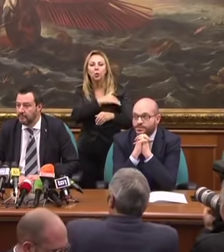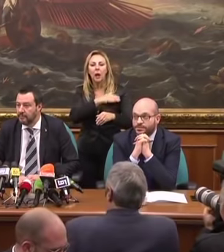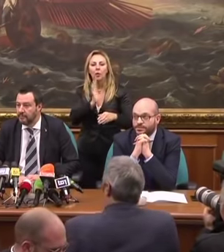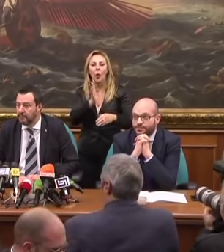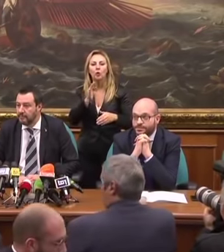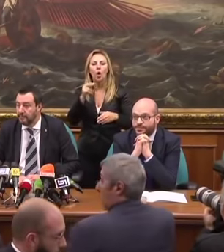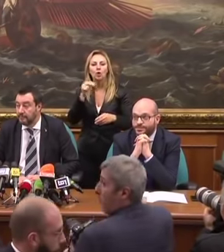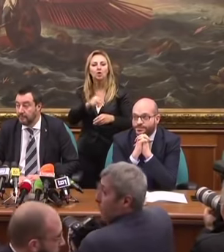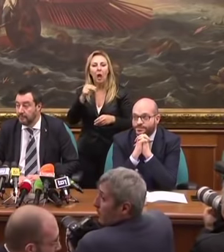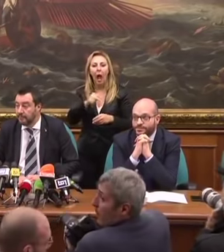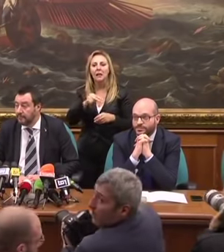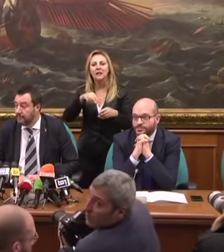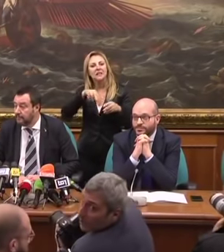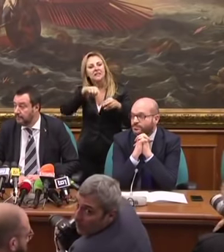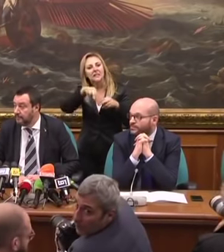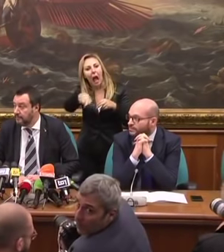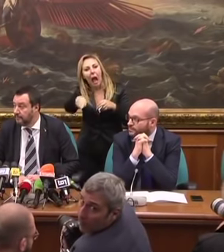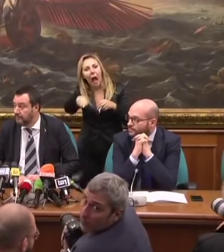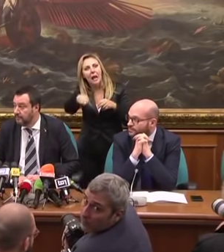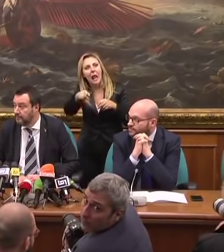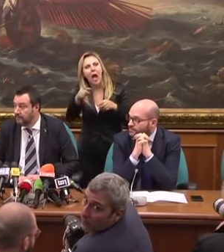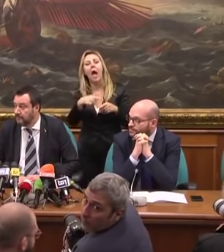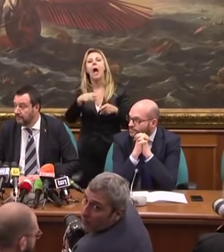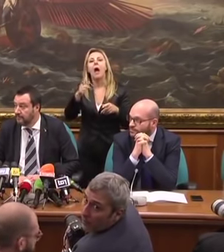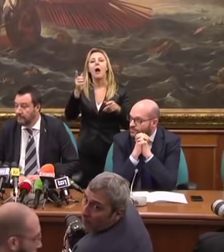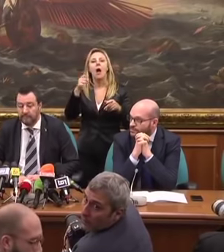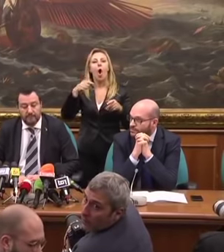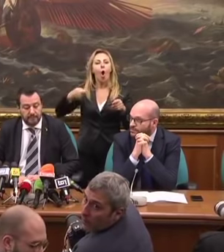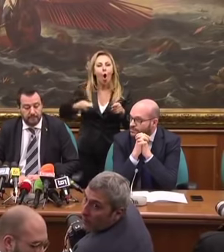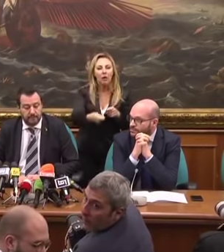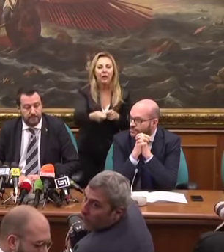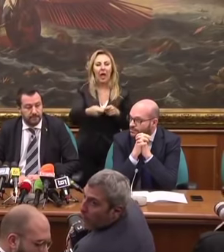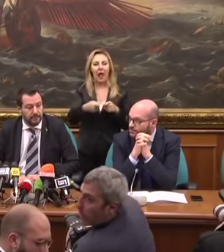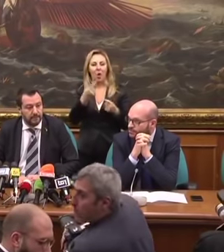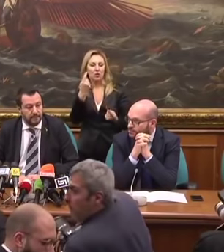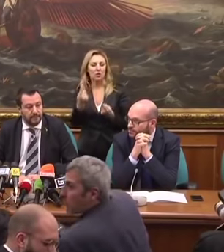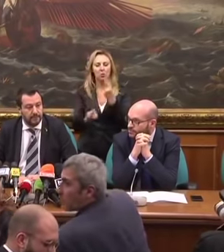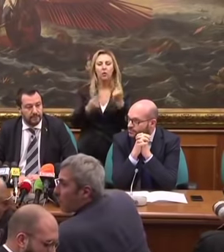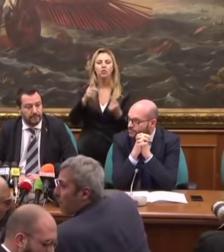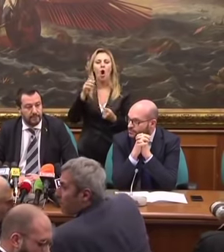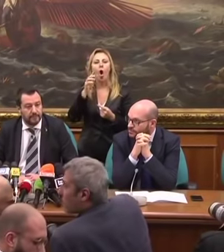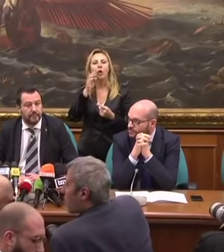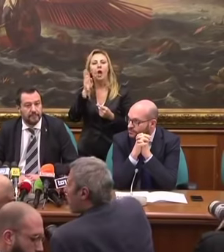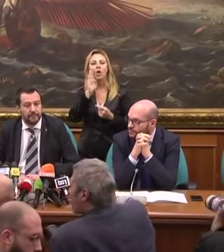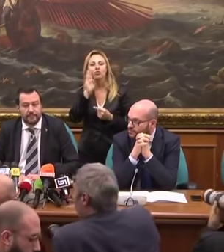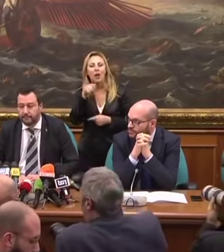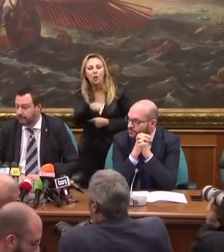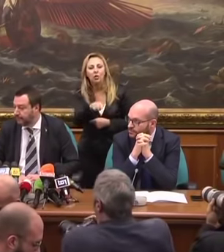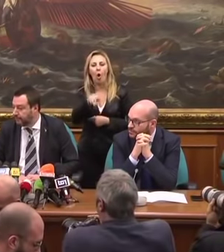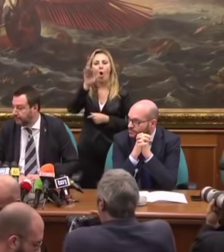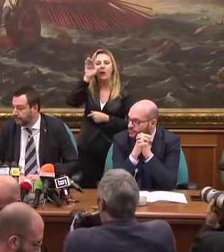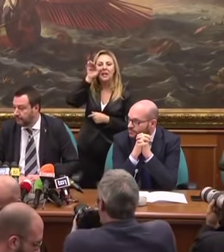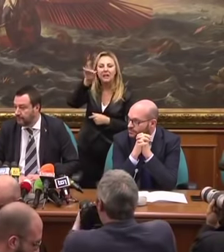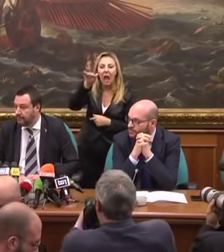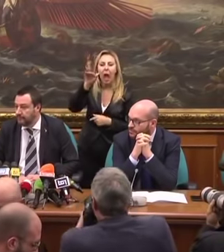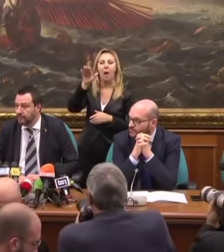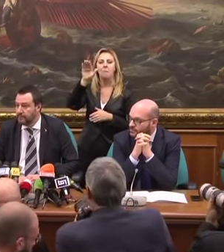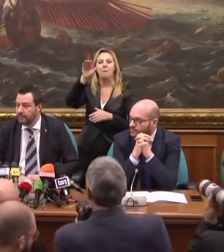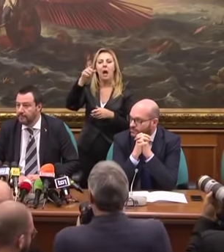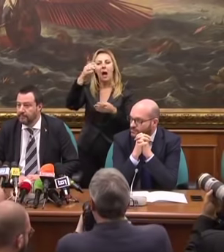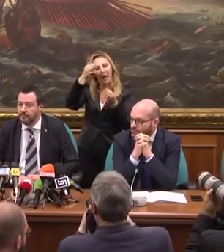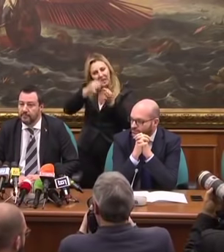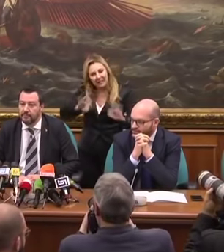sulla rampa delle scale degli istituti, dove i genitori che vengono richiamati al rispetto